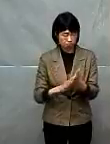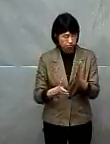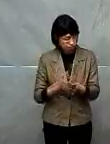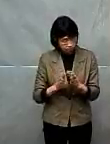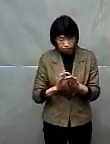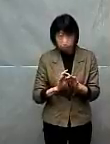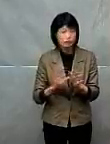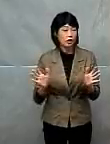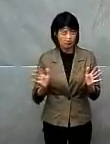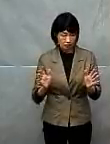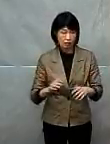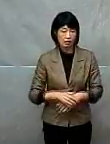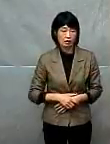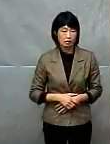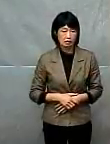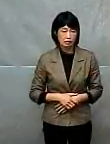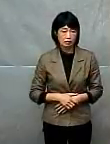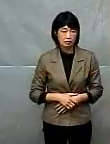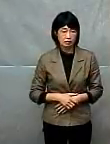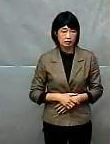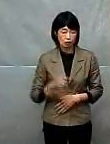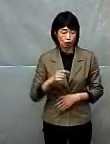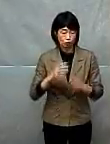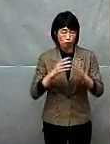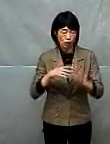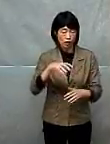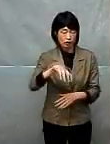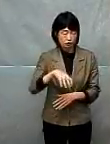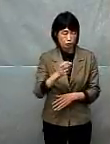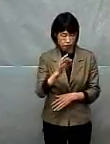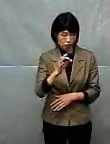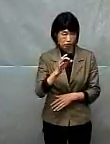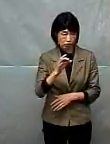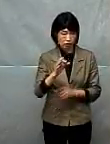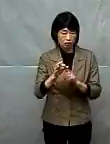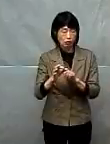。その会場費の経費を、